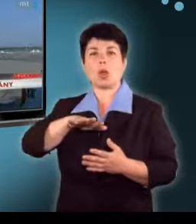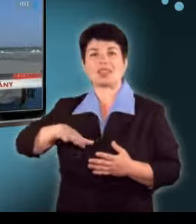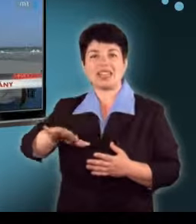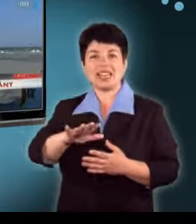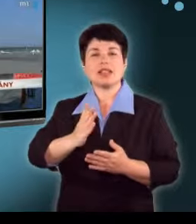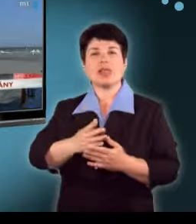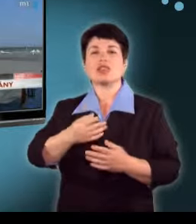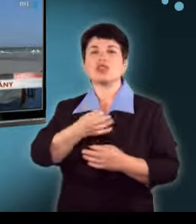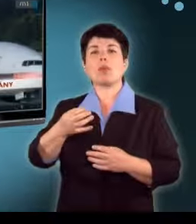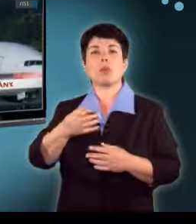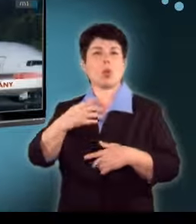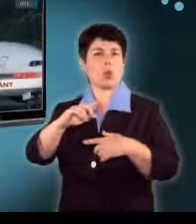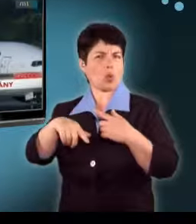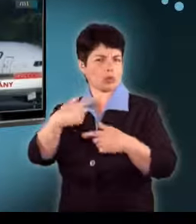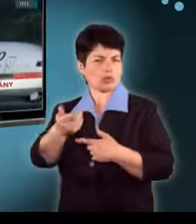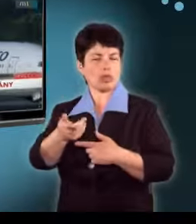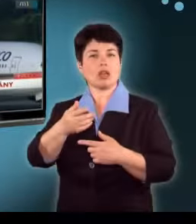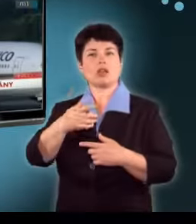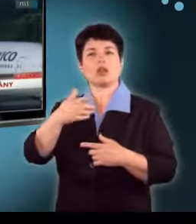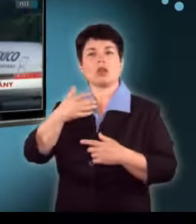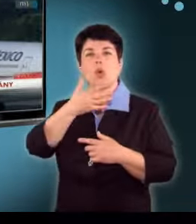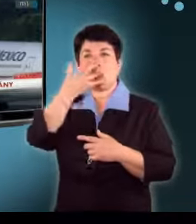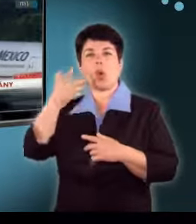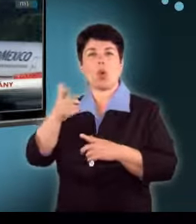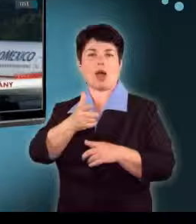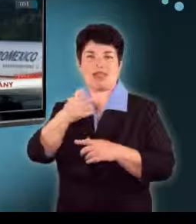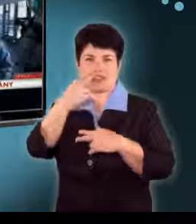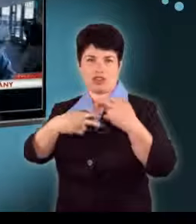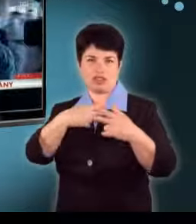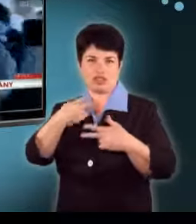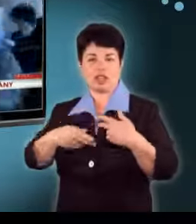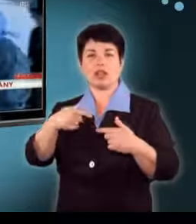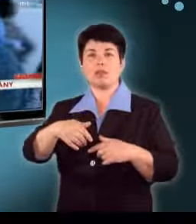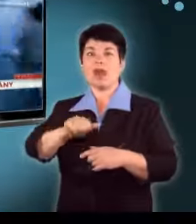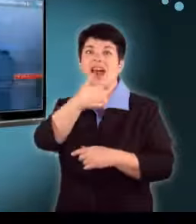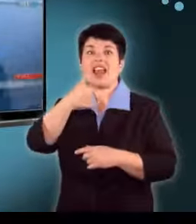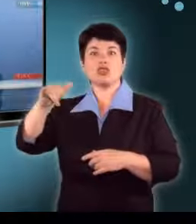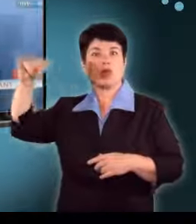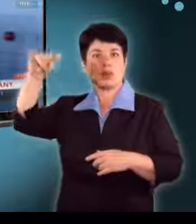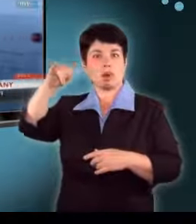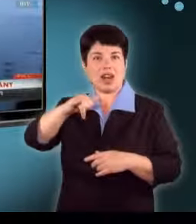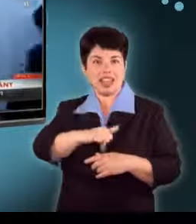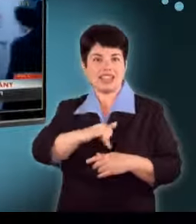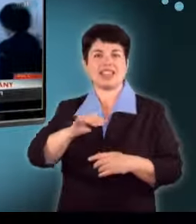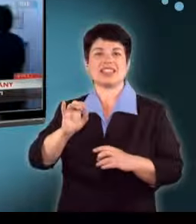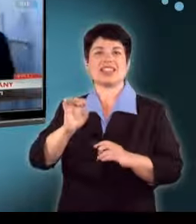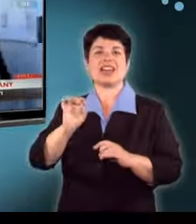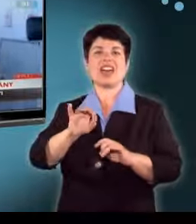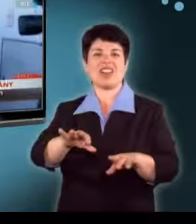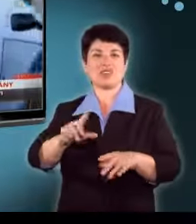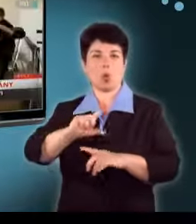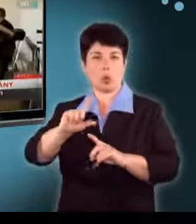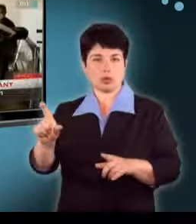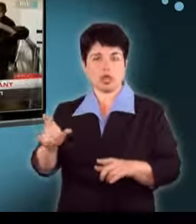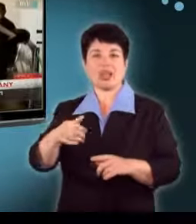első Mexikóvárosból érkező járat, amióta kitört a járvány. A gépet és az utasokat csak nem egy órán át vizsgálták. Az utasok